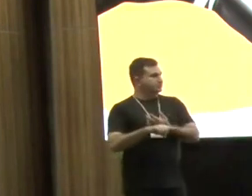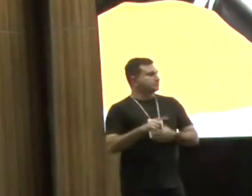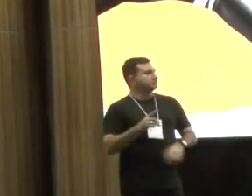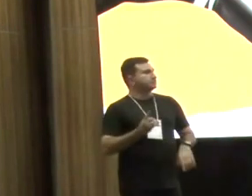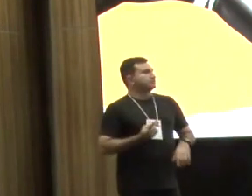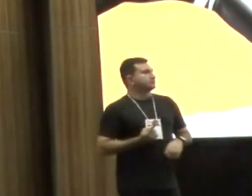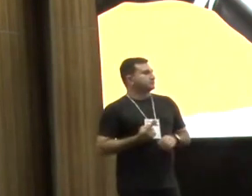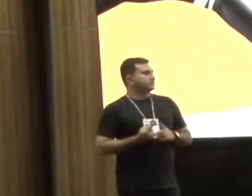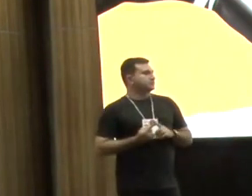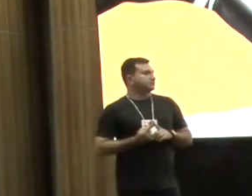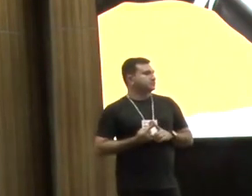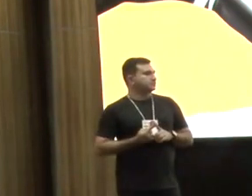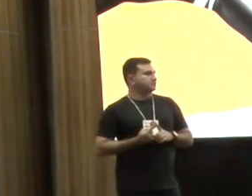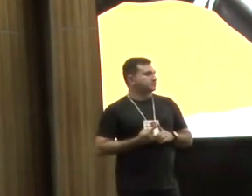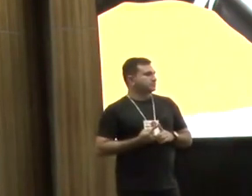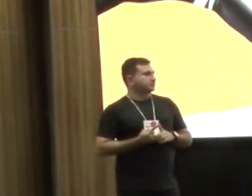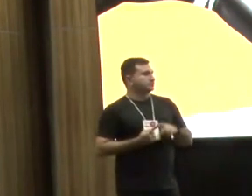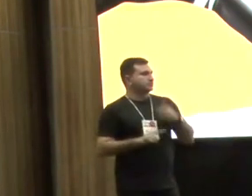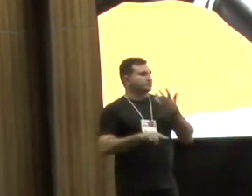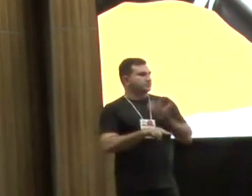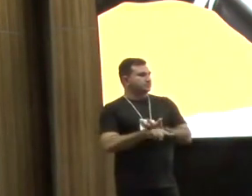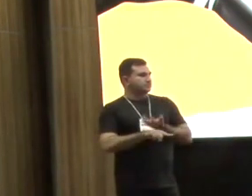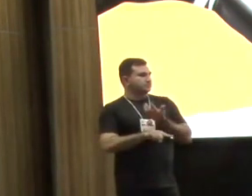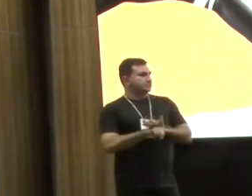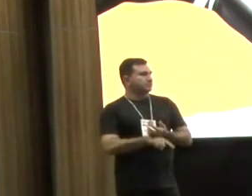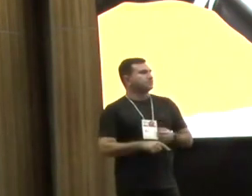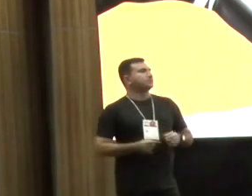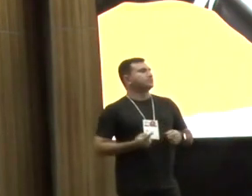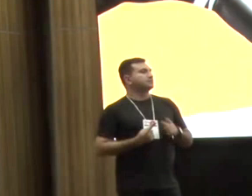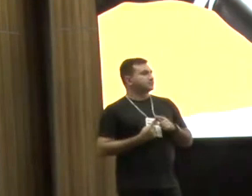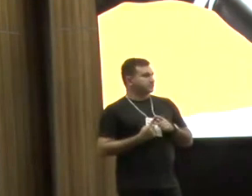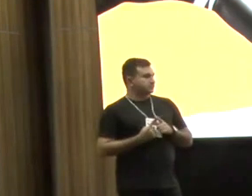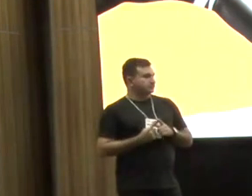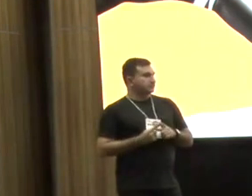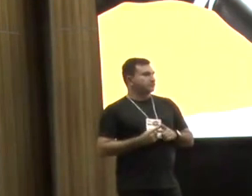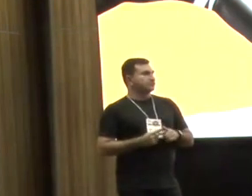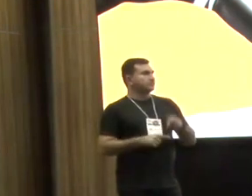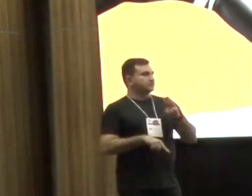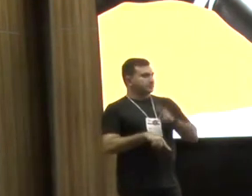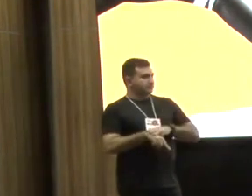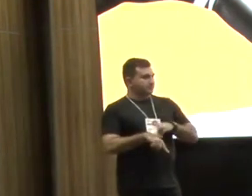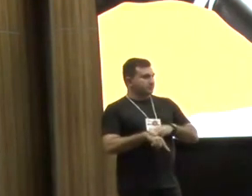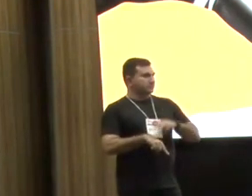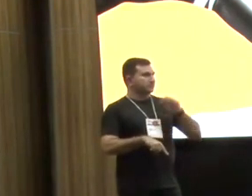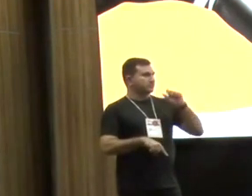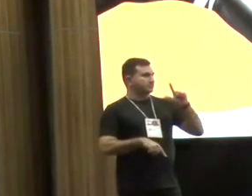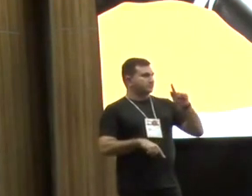Vamos aprender a hospedar disciplinarmente. Álgebra.